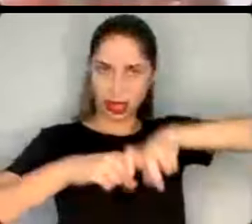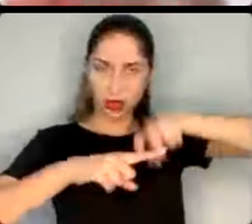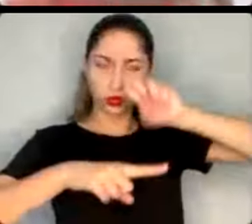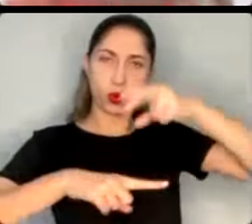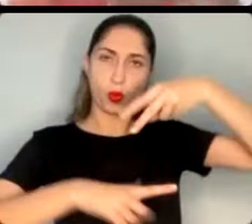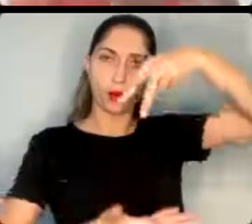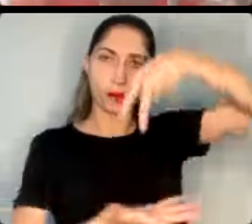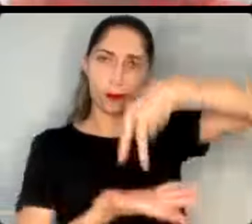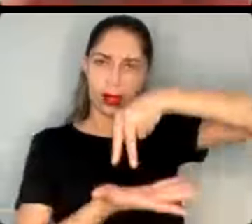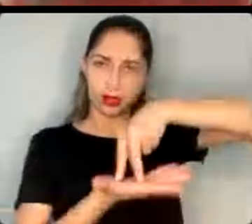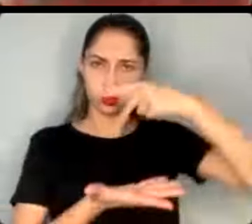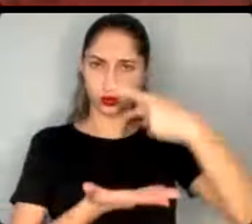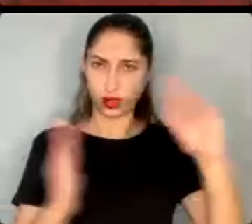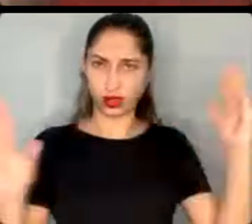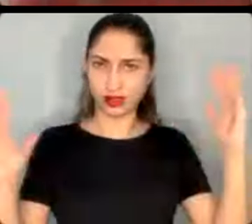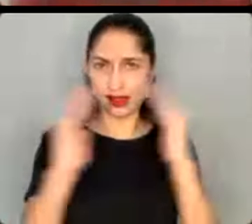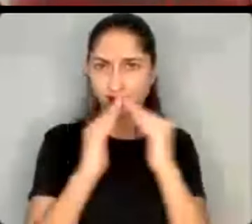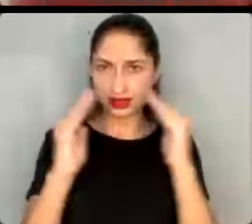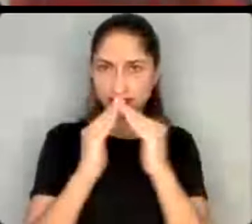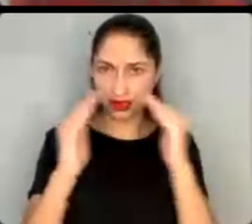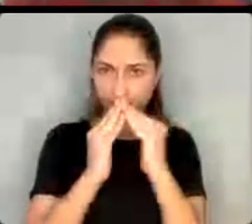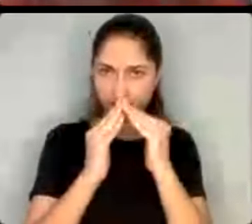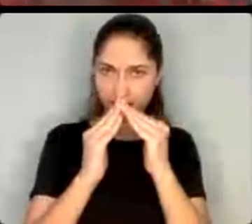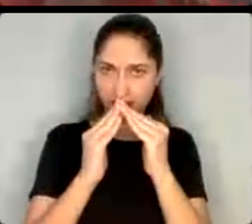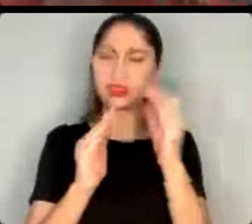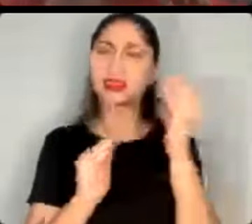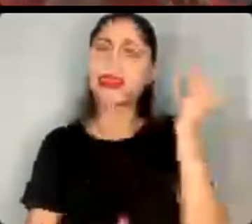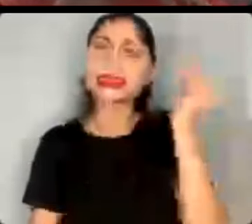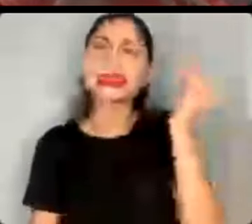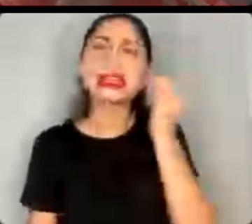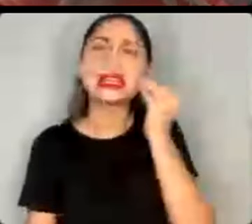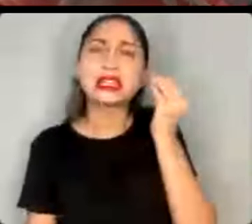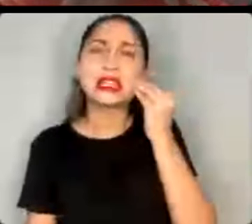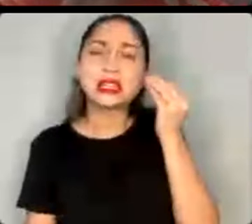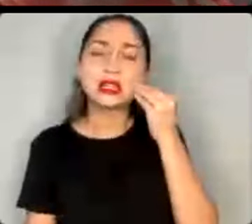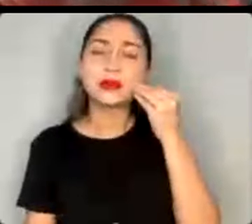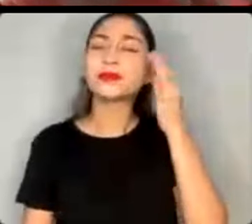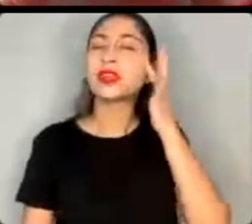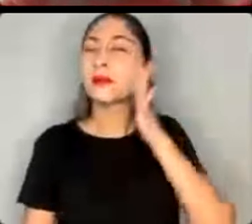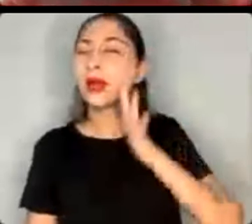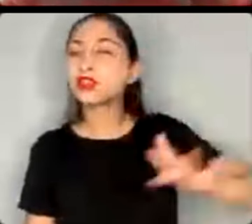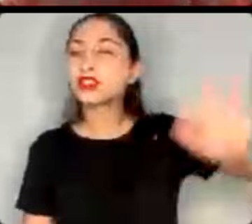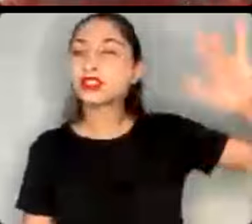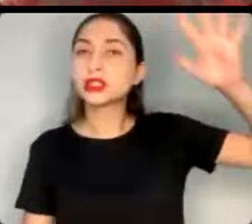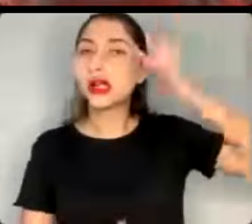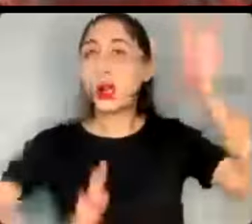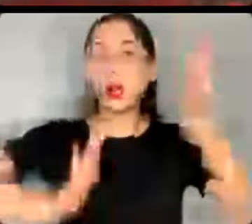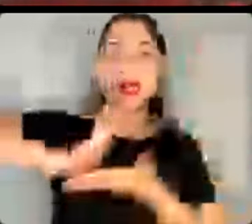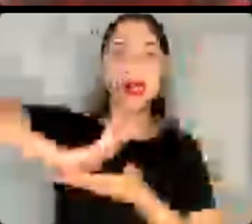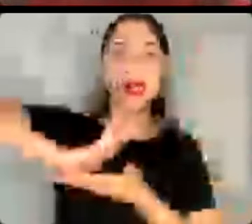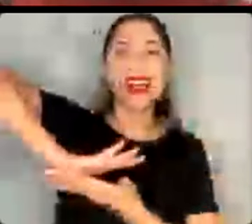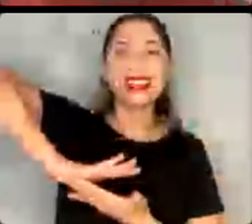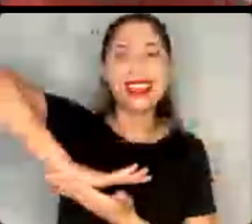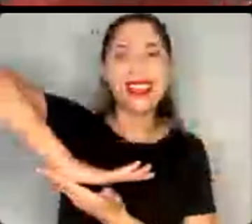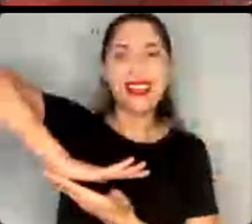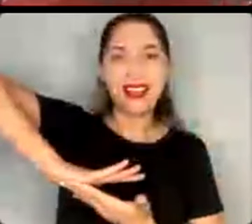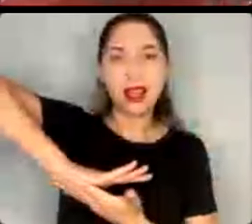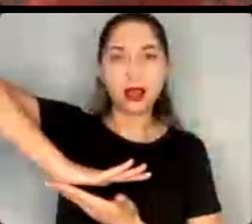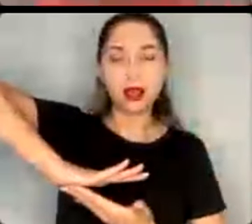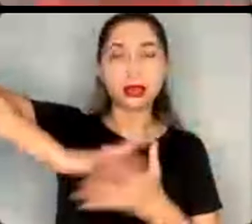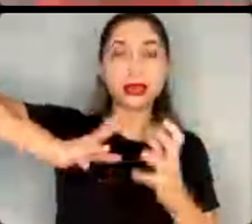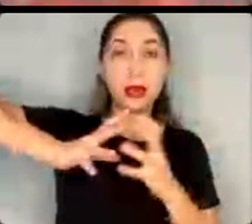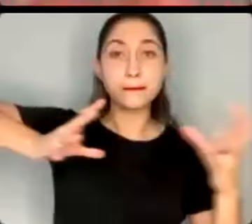esteja, você visualize o tamanho do seu calcanhar e quando você faz essa